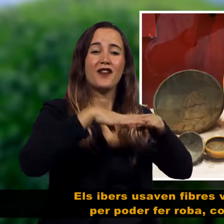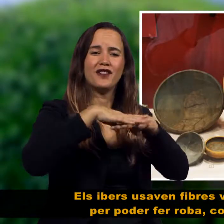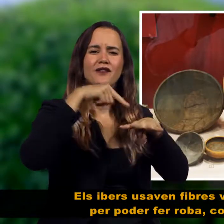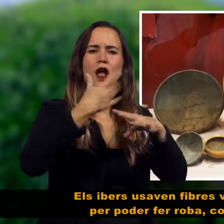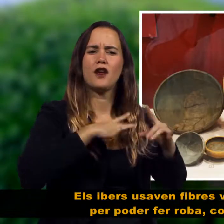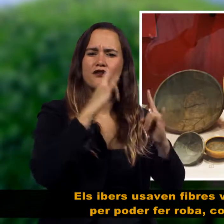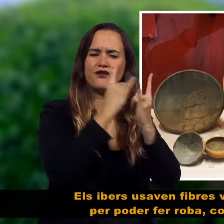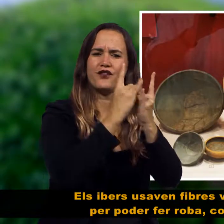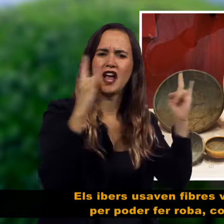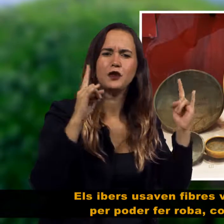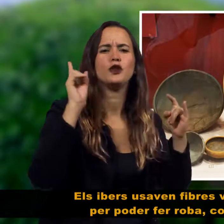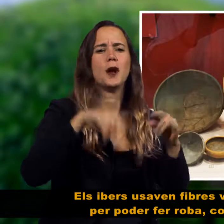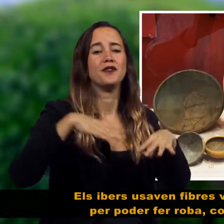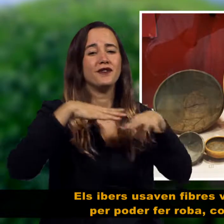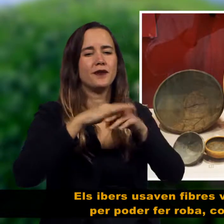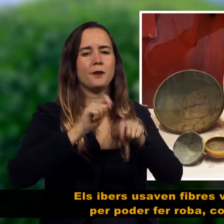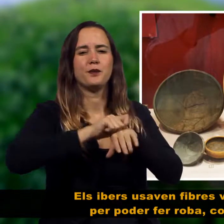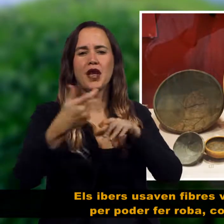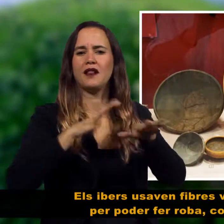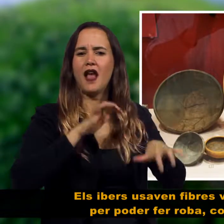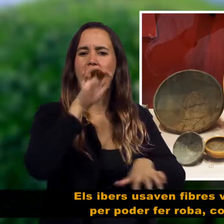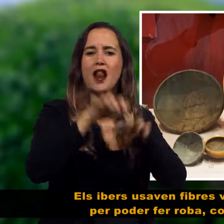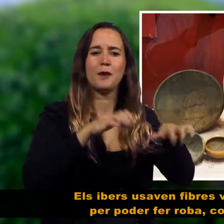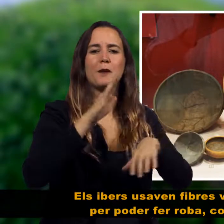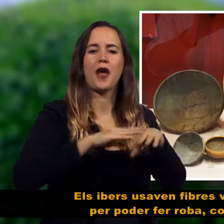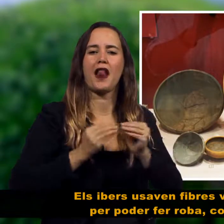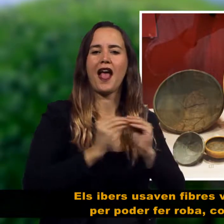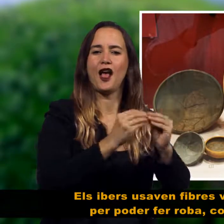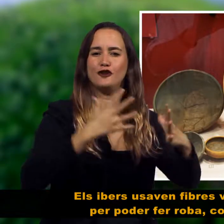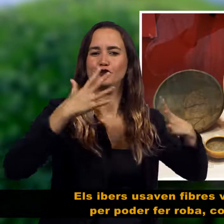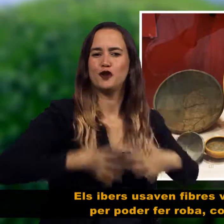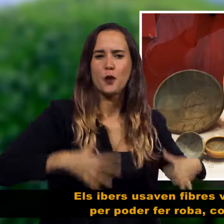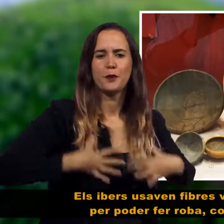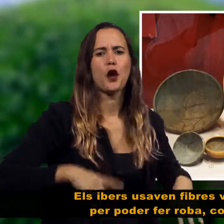A la roba sobretot usaven llana, lli i possiblement cànem.